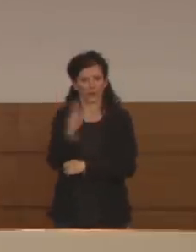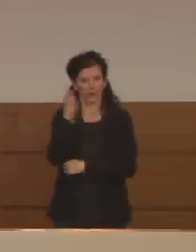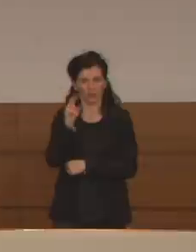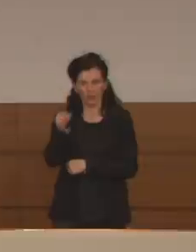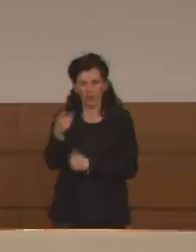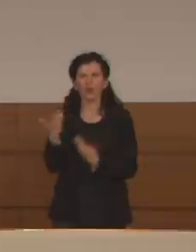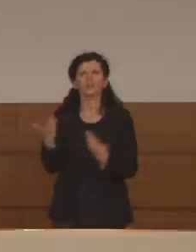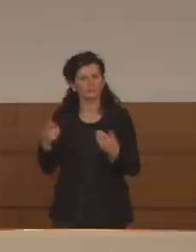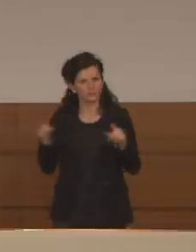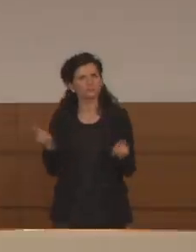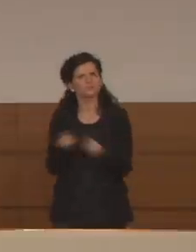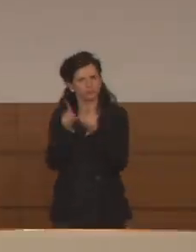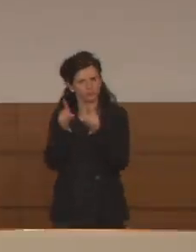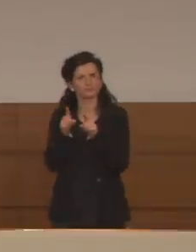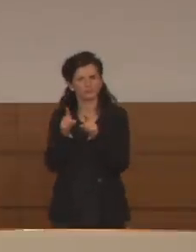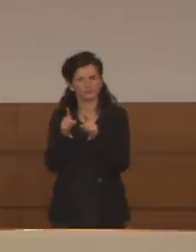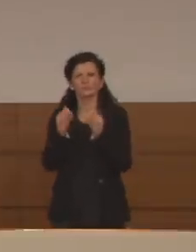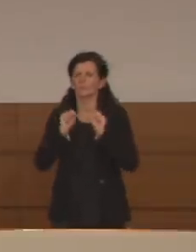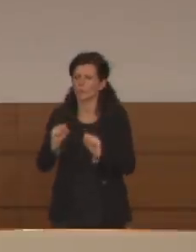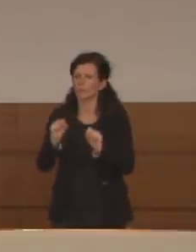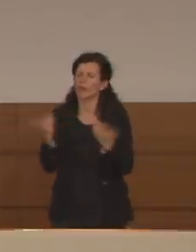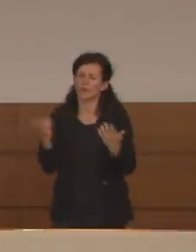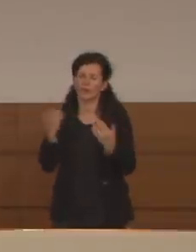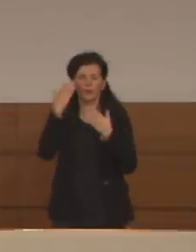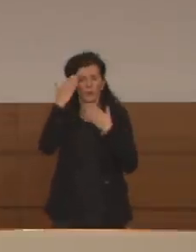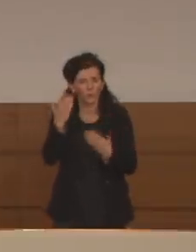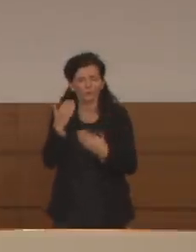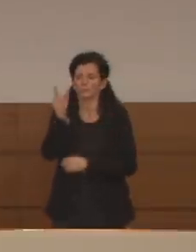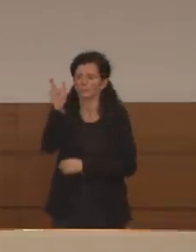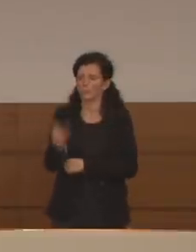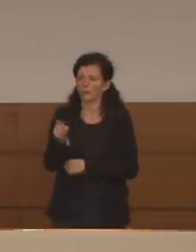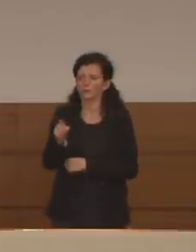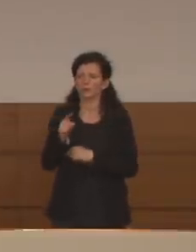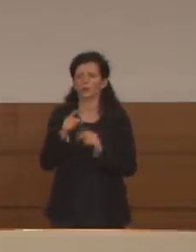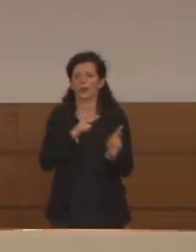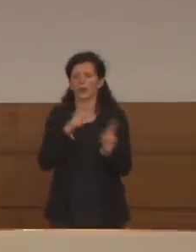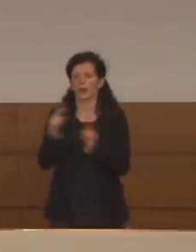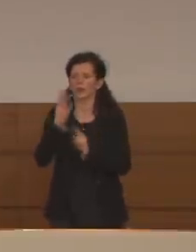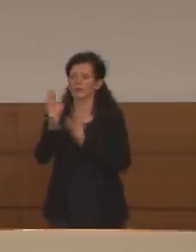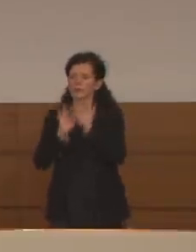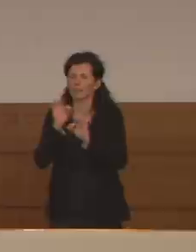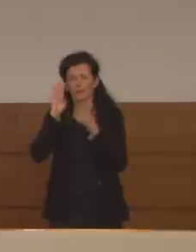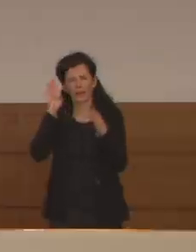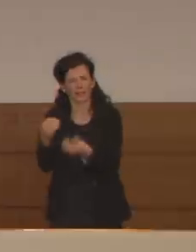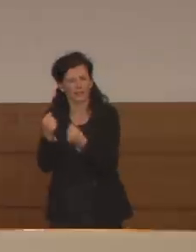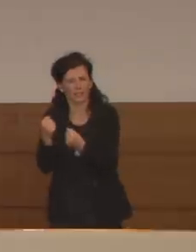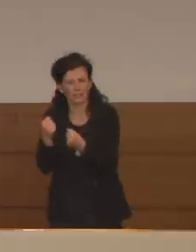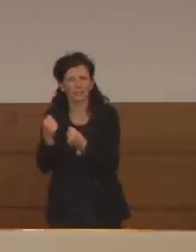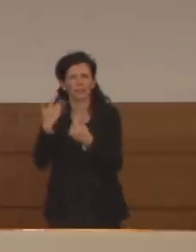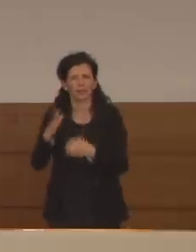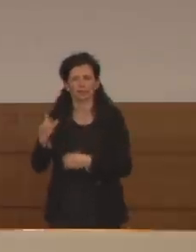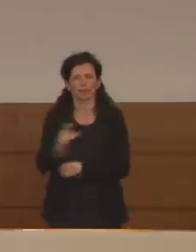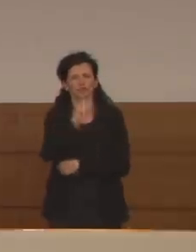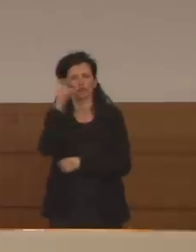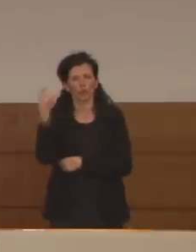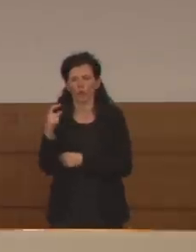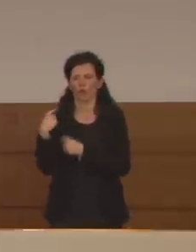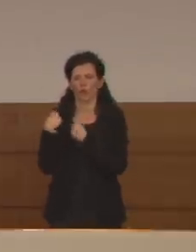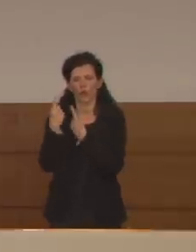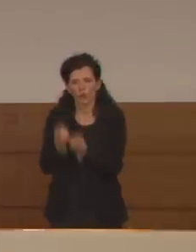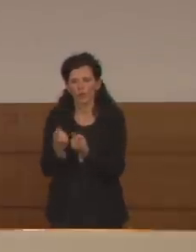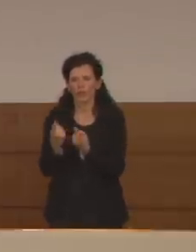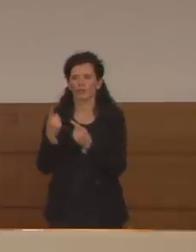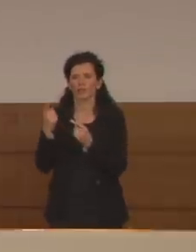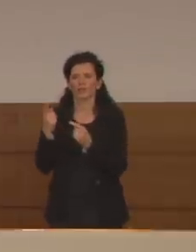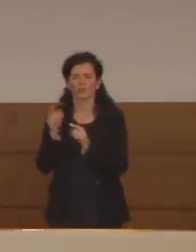ritardare molto ritardata da una persona purtroppo non sta in terapia intensiva un certo numero di giorni quindi voi dovete tener conto un momento del